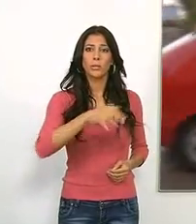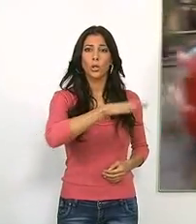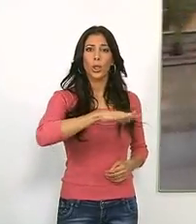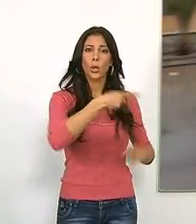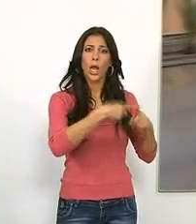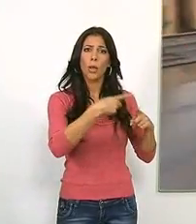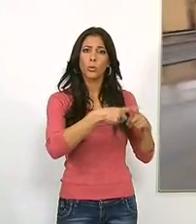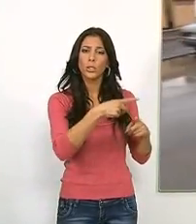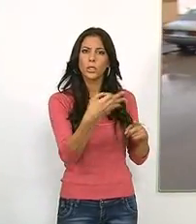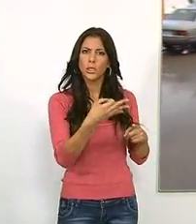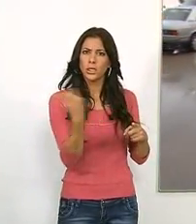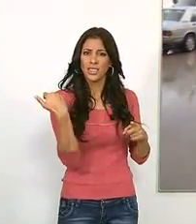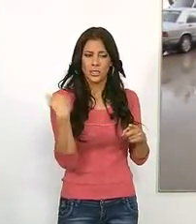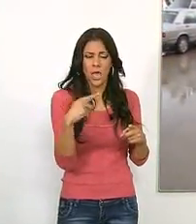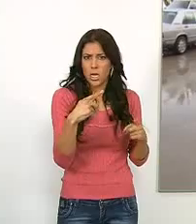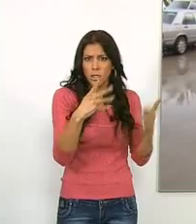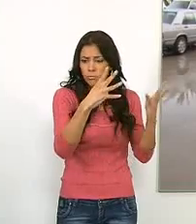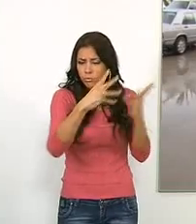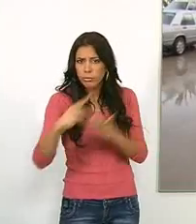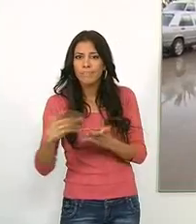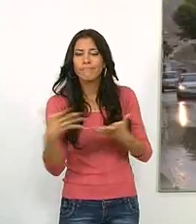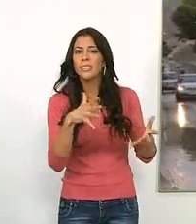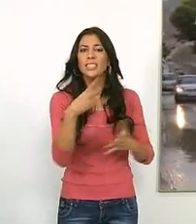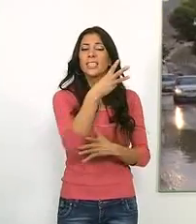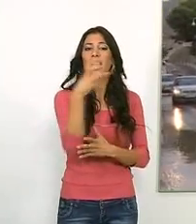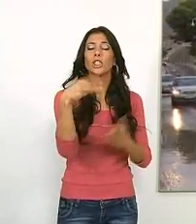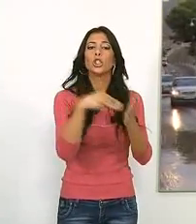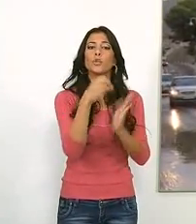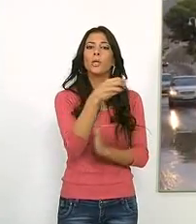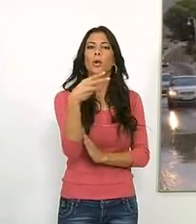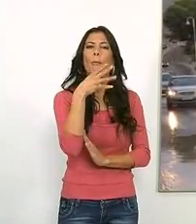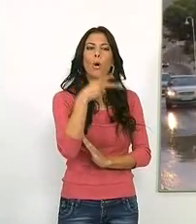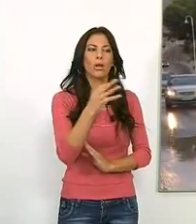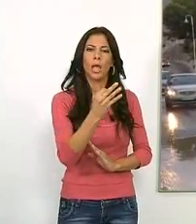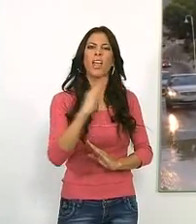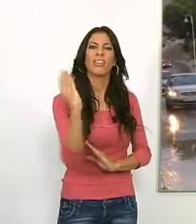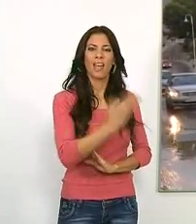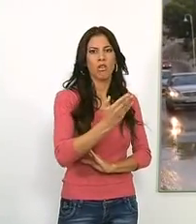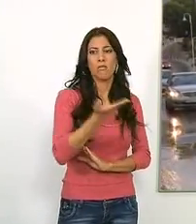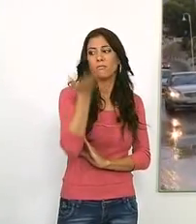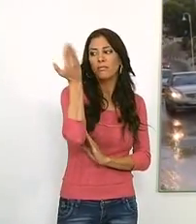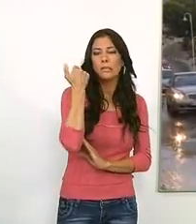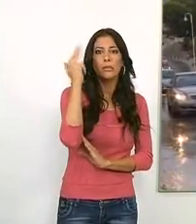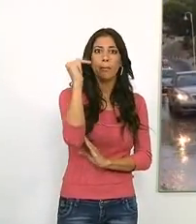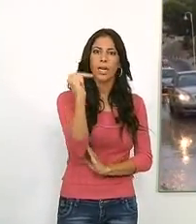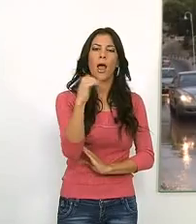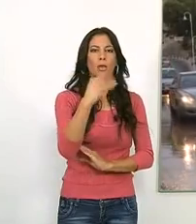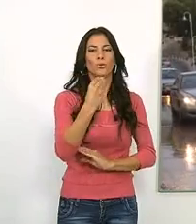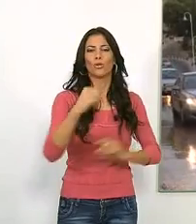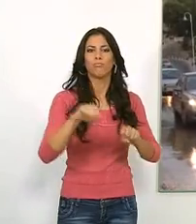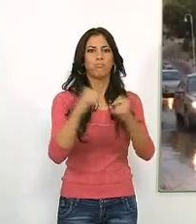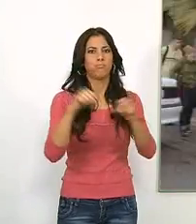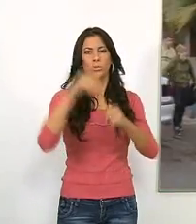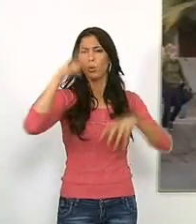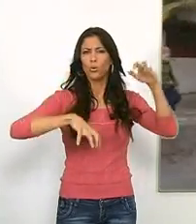localidad de alm muñeca hará cuantificado en unos 300,000 los daños provocados por la lluvia del pasado viernes y